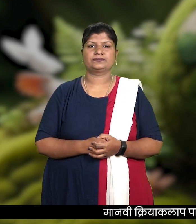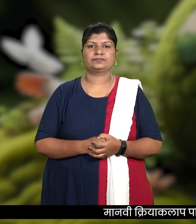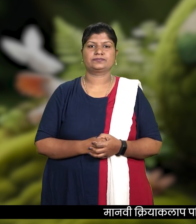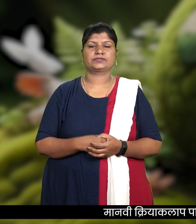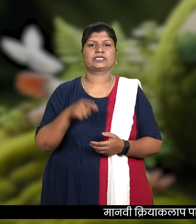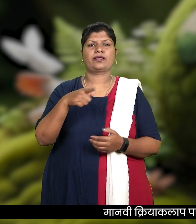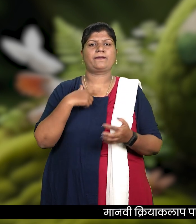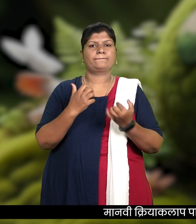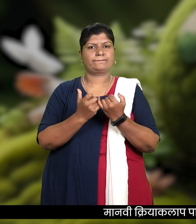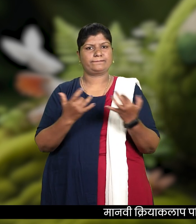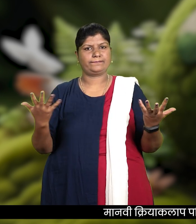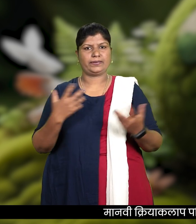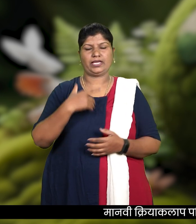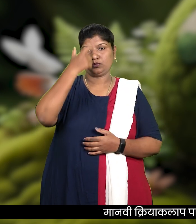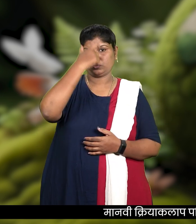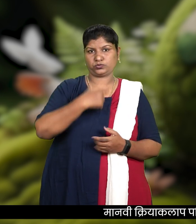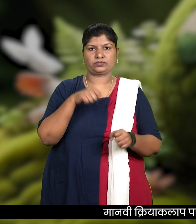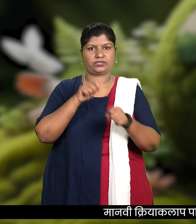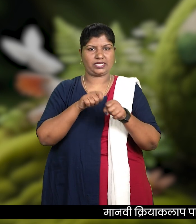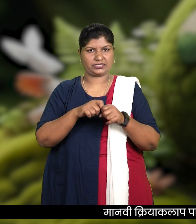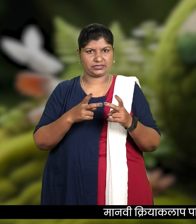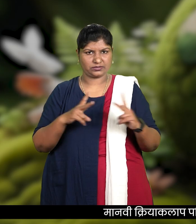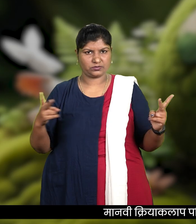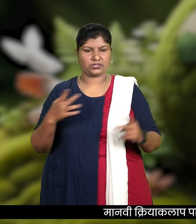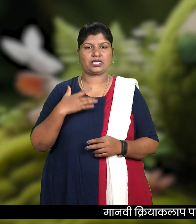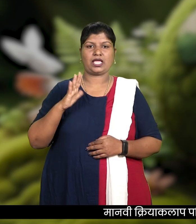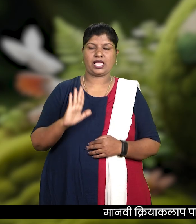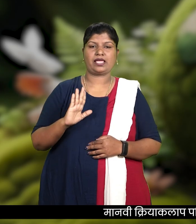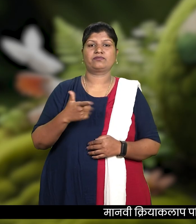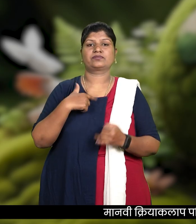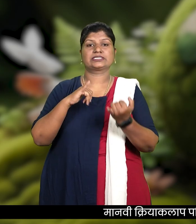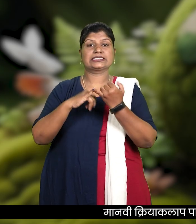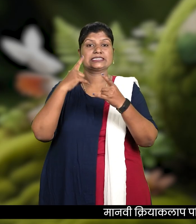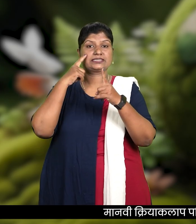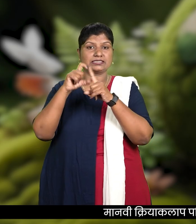मानवी क्रियाकलाप परिसंस्थेच्या कार्यावर परिणाम करतात आणि त्यांची हानी करतात.